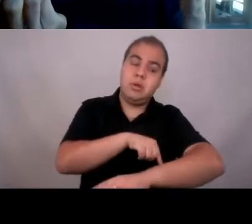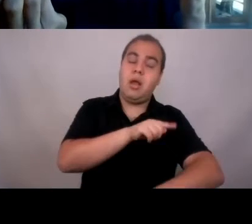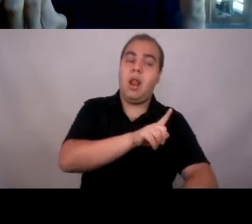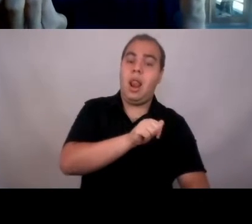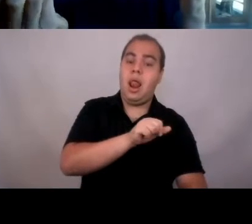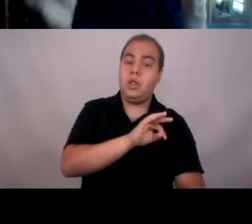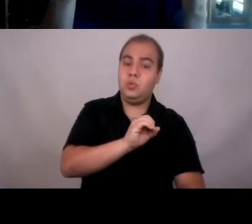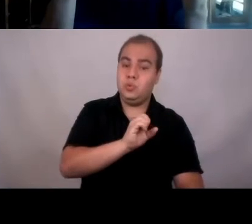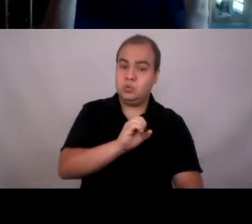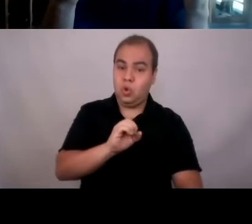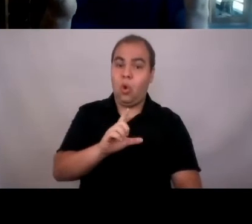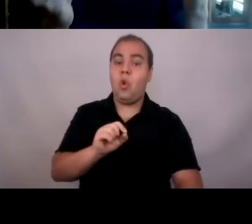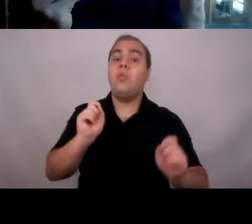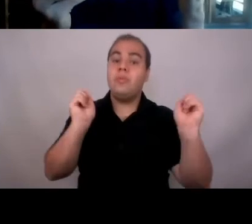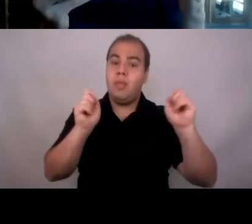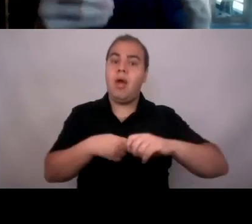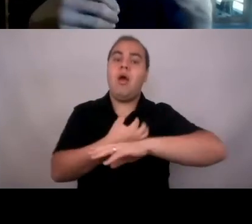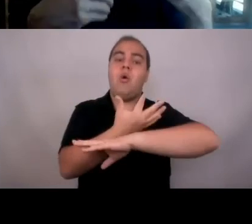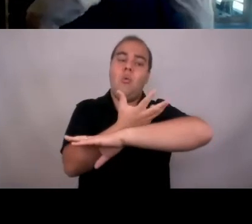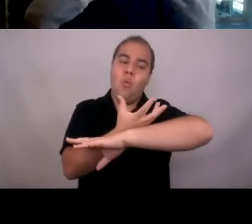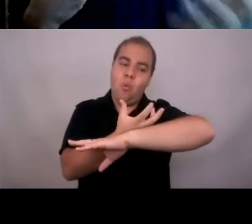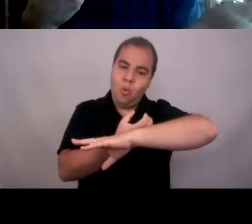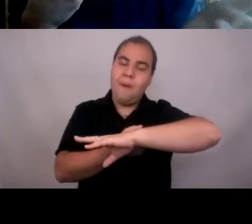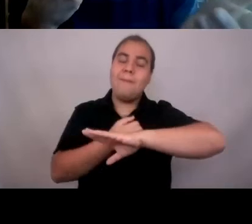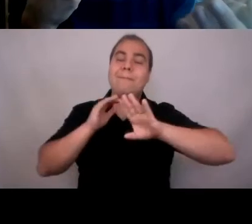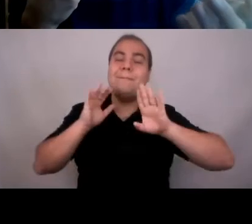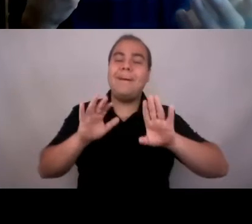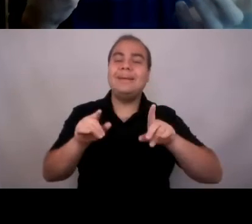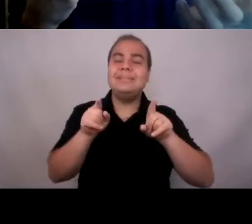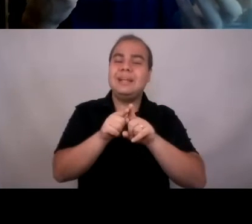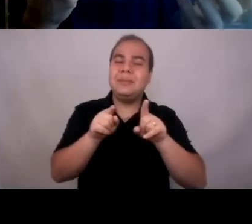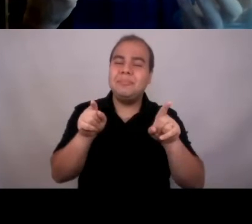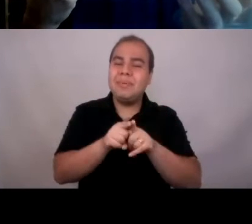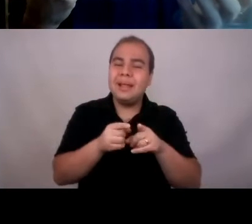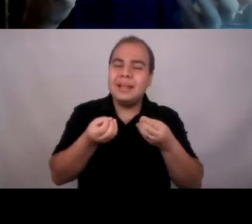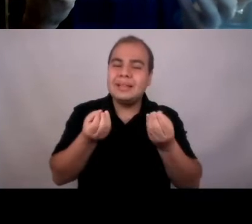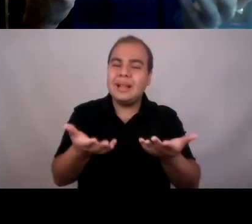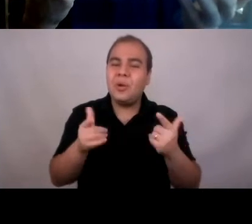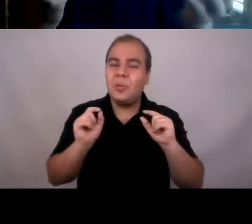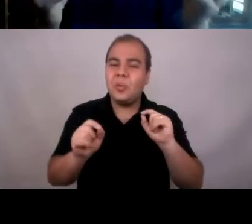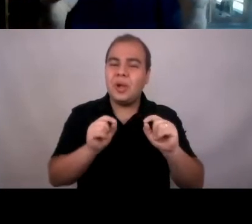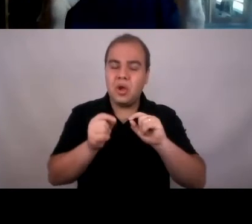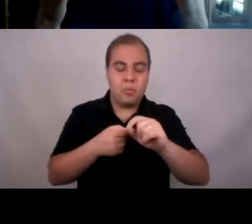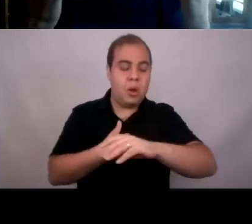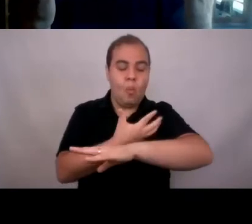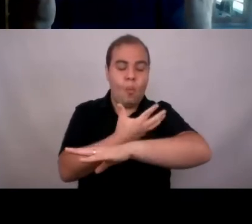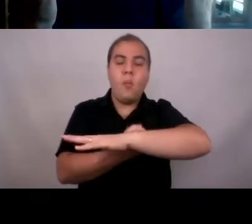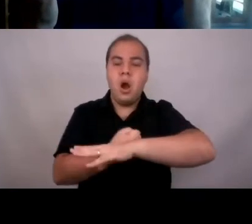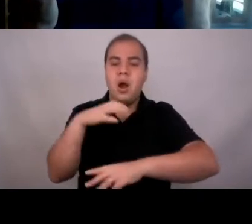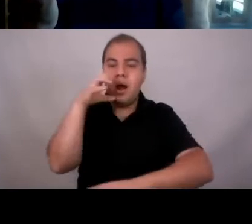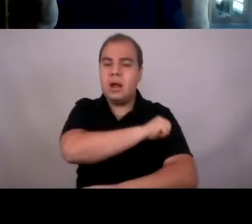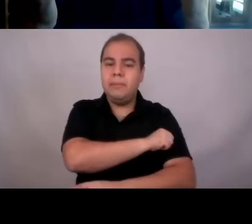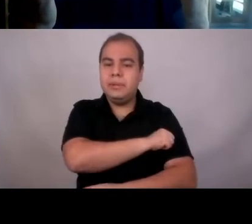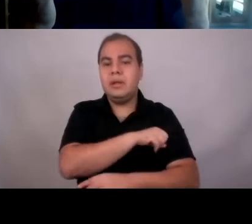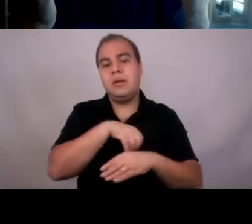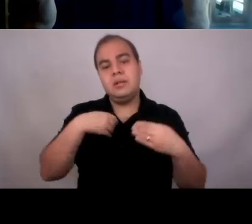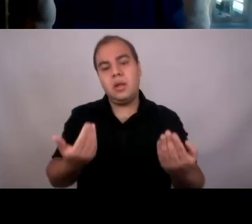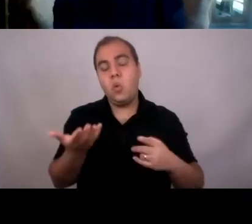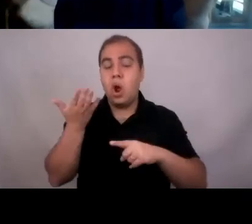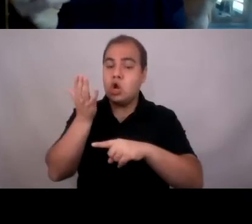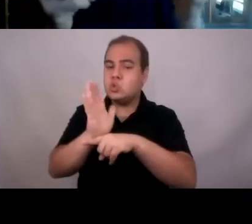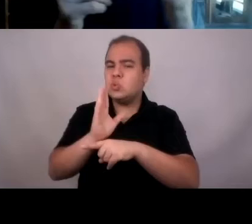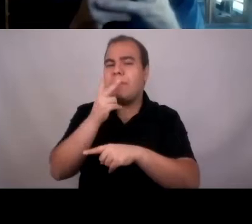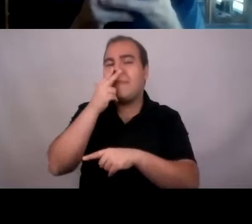de argila significativa, de solo muito fino, mas ele também propicia uma infiltração rápida. Então, ele ajuda a dar uma dica para a